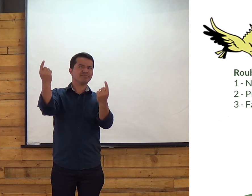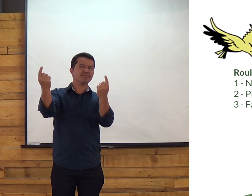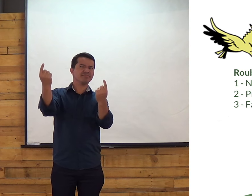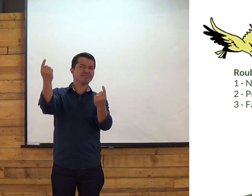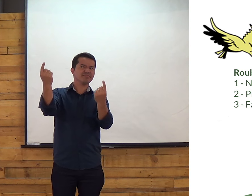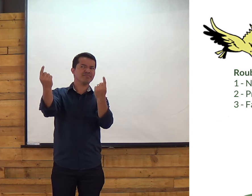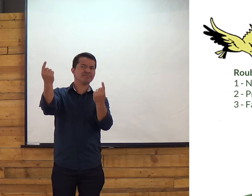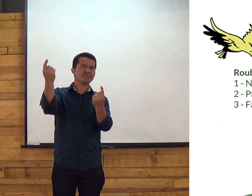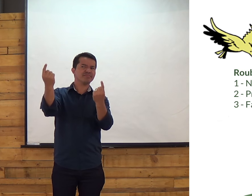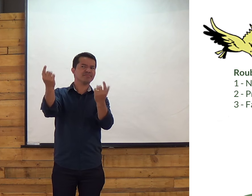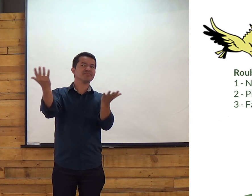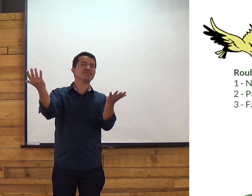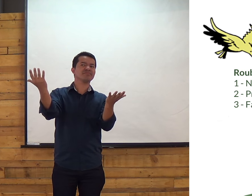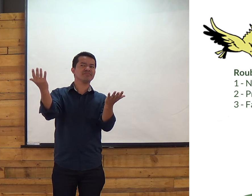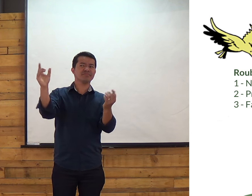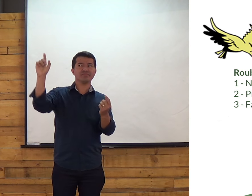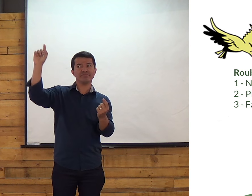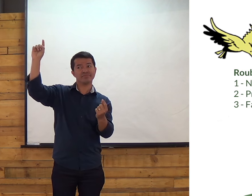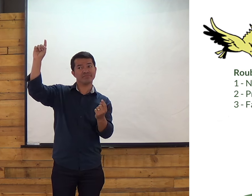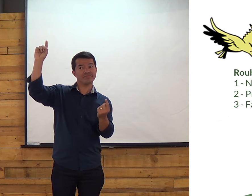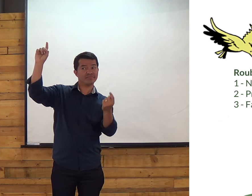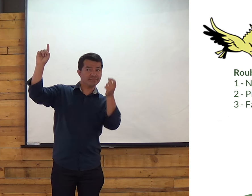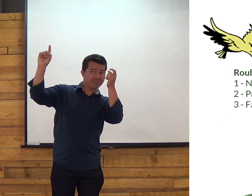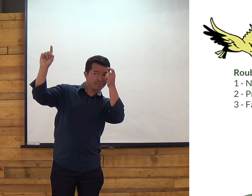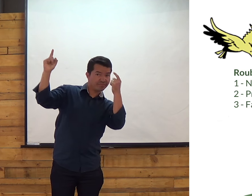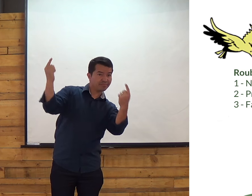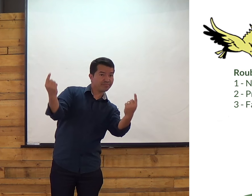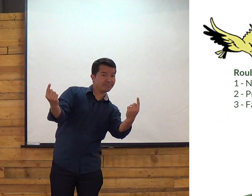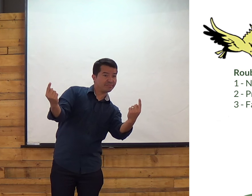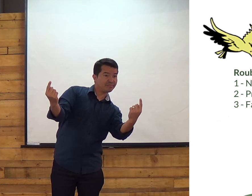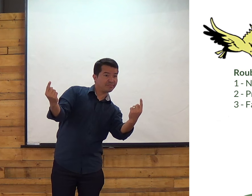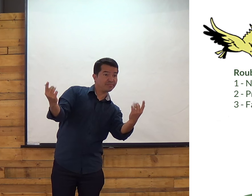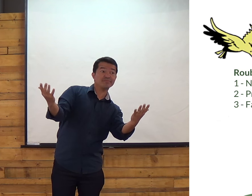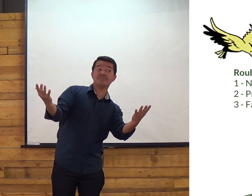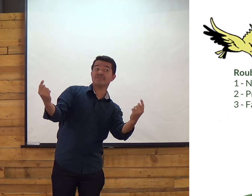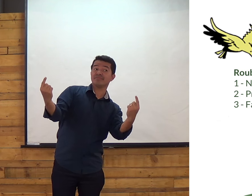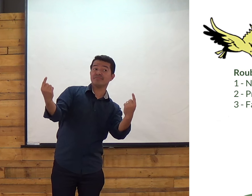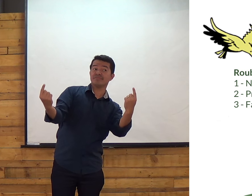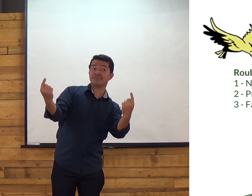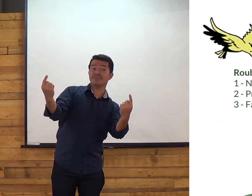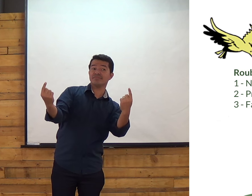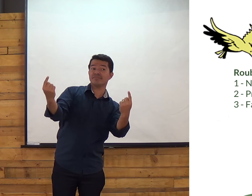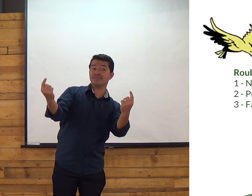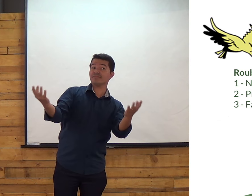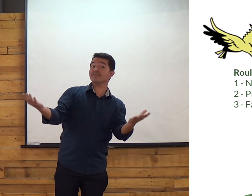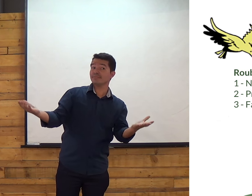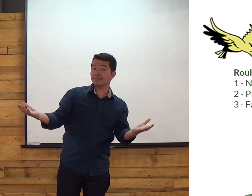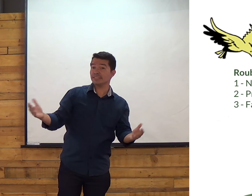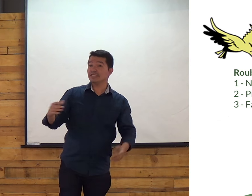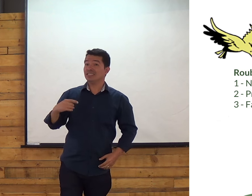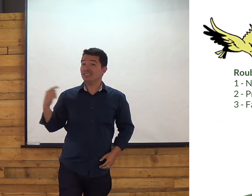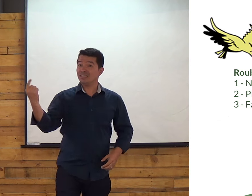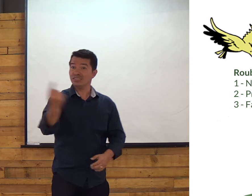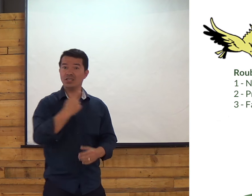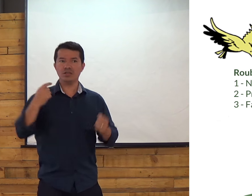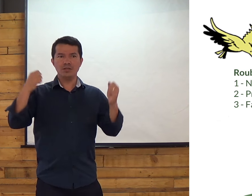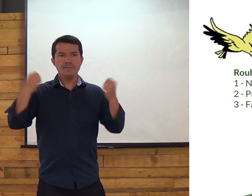da presença dele. Agora, o que que você escolhe? Você escolhe essa vida cheia de Deus ou as coisas